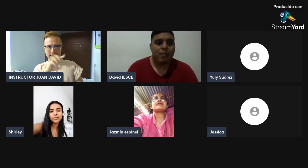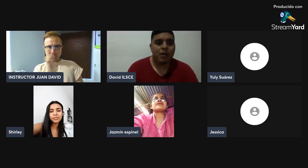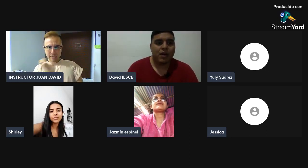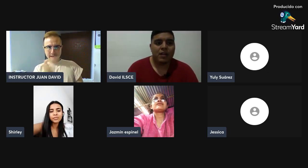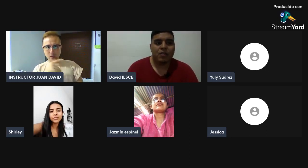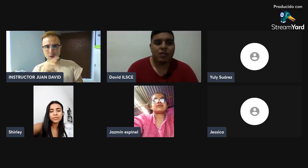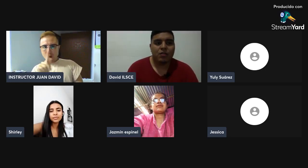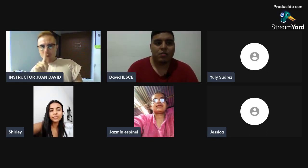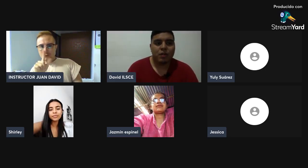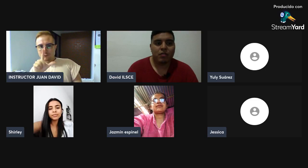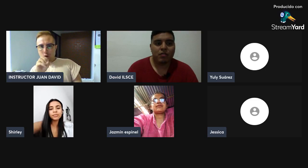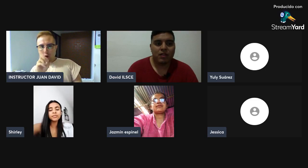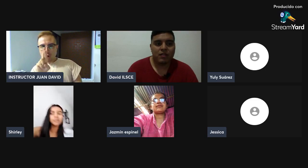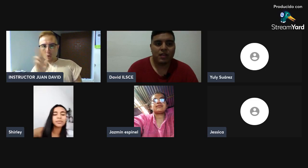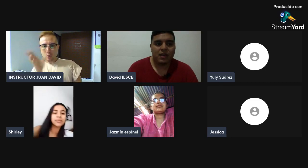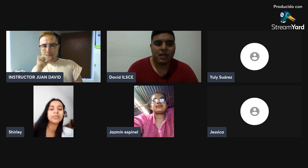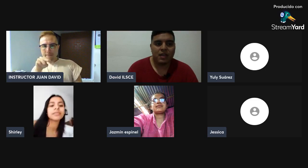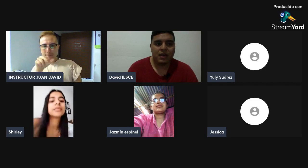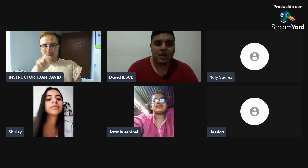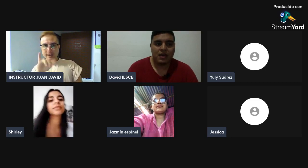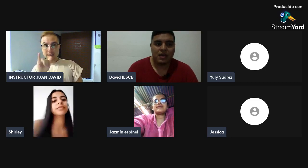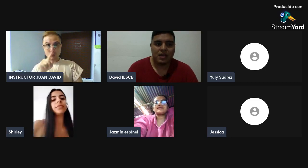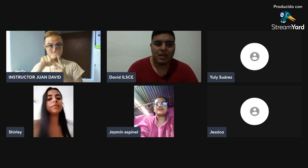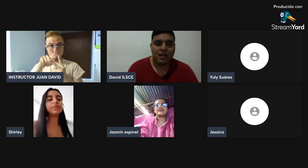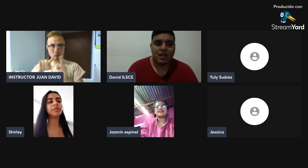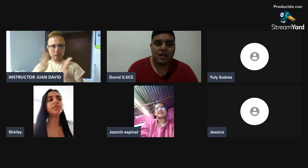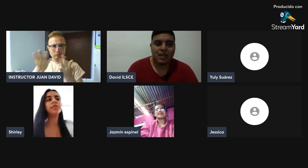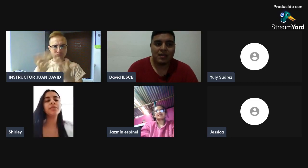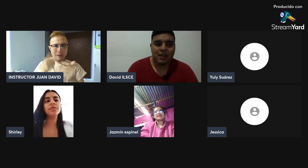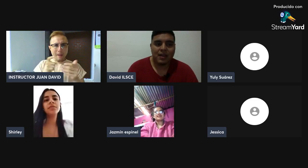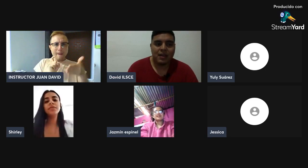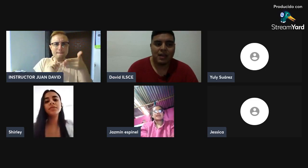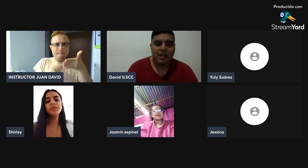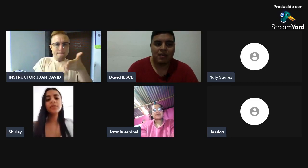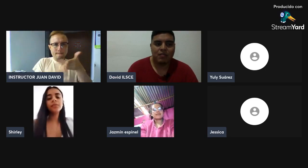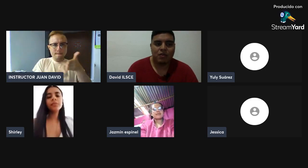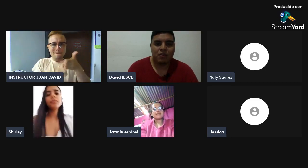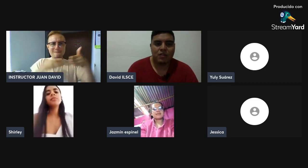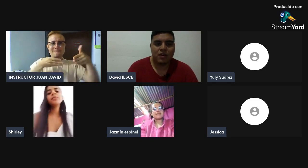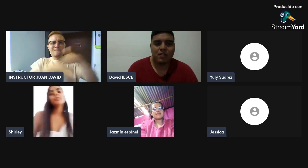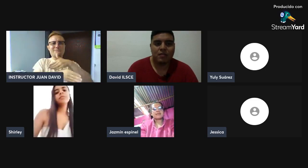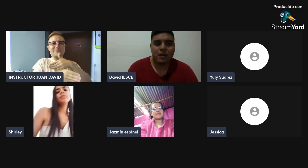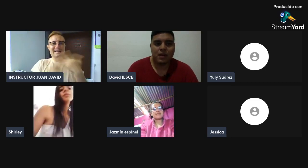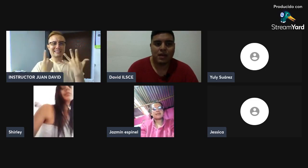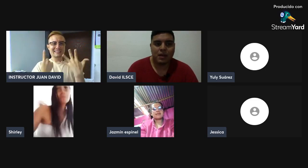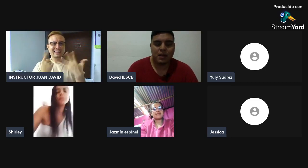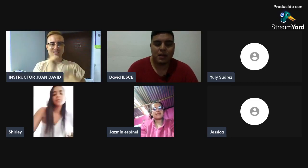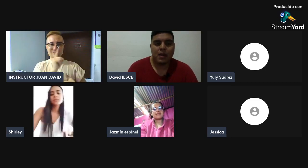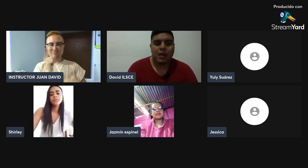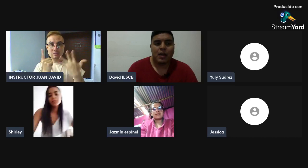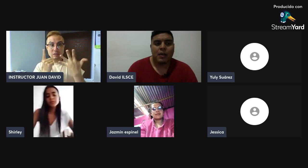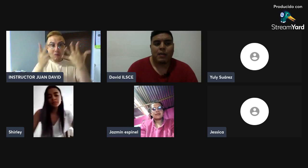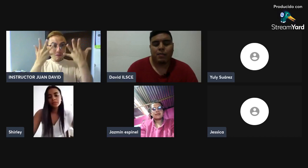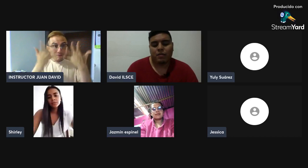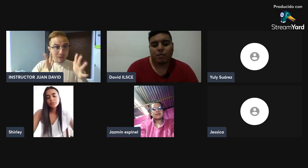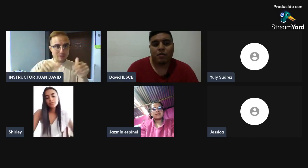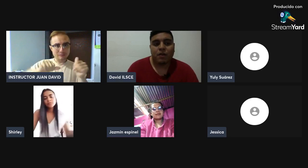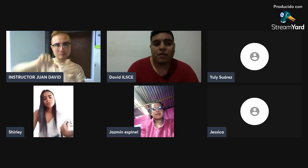Bueno, hay dos personas que quieren ingresar, es Flor y Sebas, para que pues por favor den